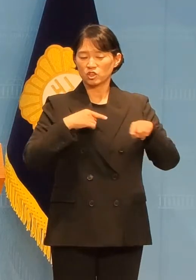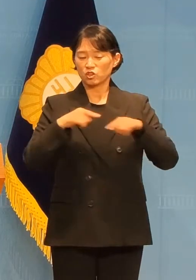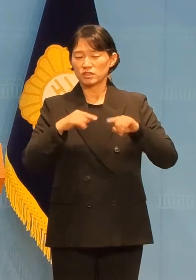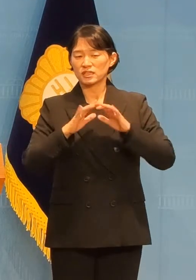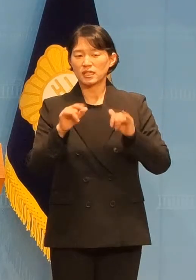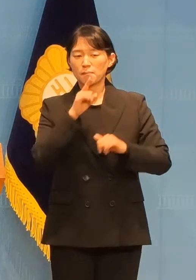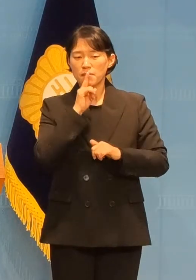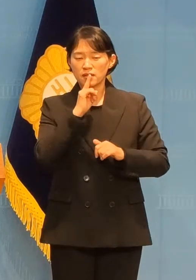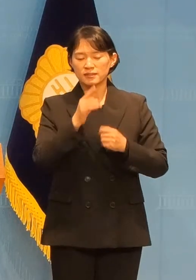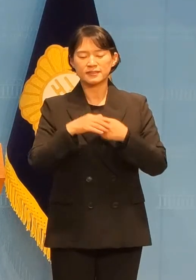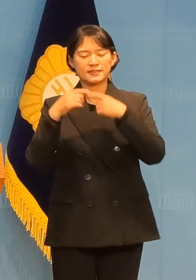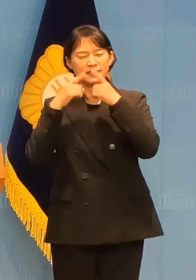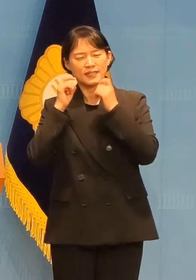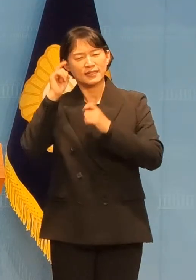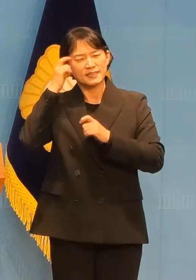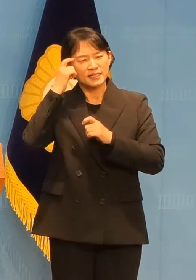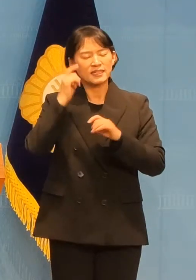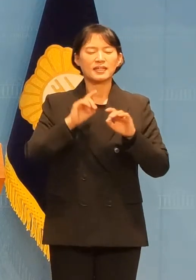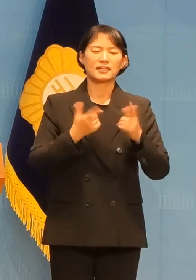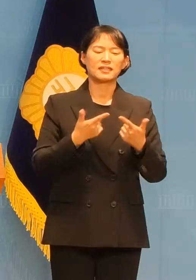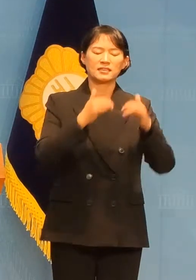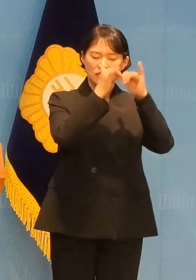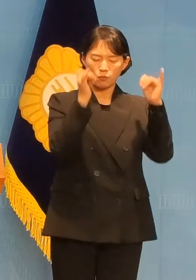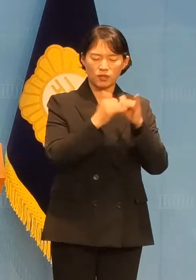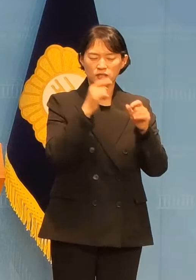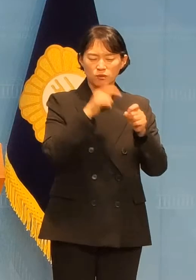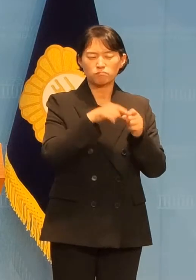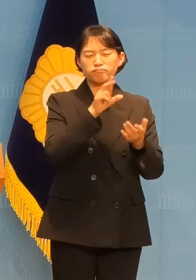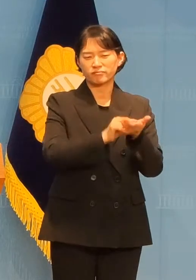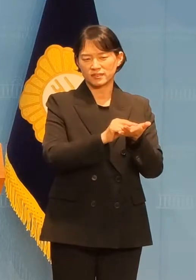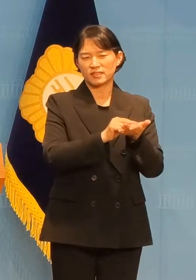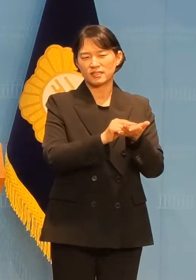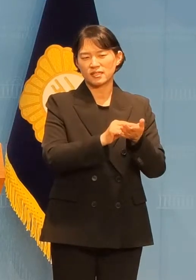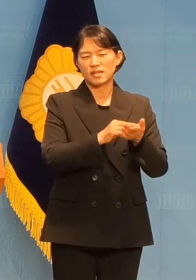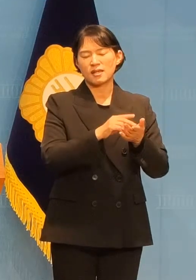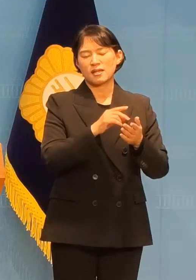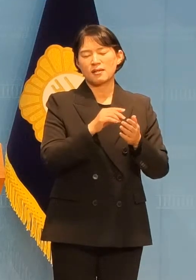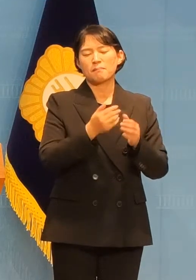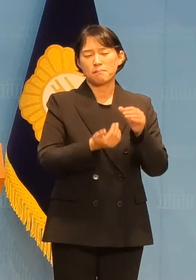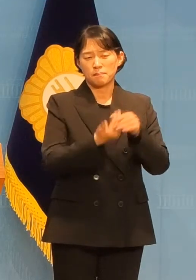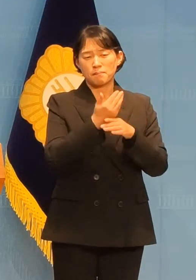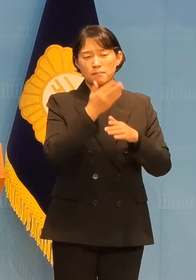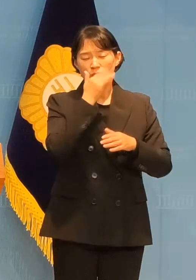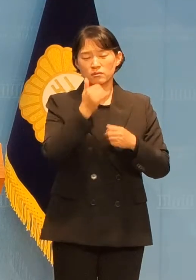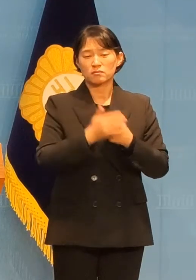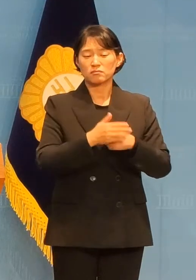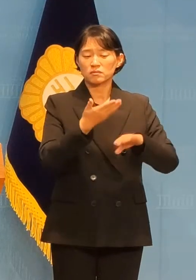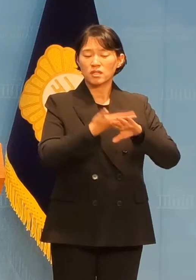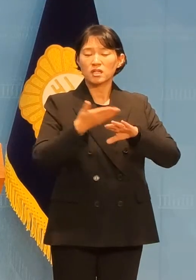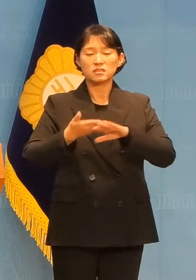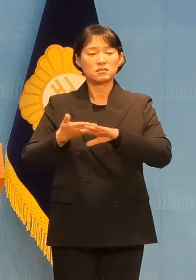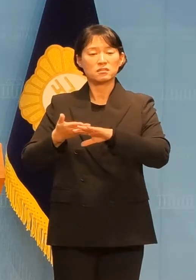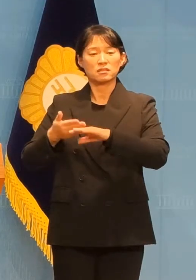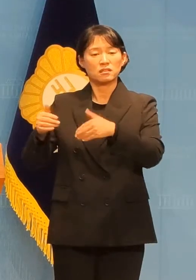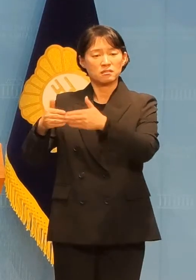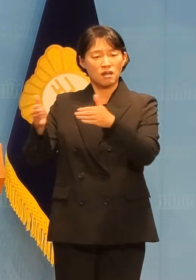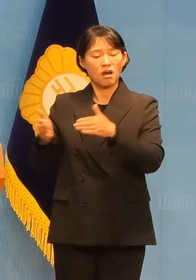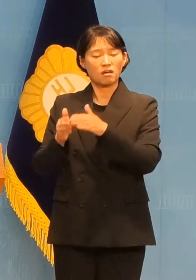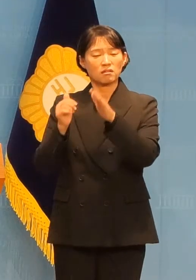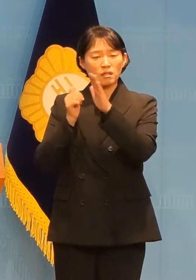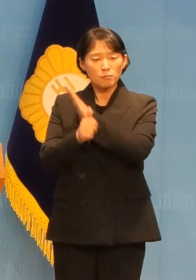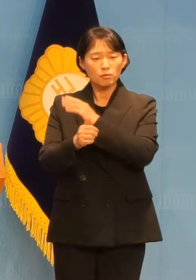발언은 개인의 의견을 넘어 사회적 파장을 동반합니다. 특히 타 정당의 당대표를